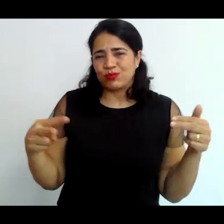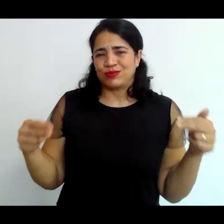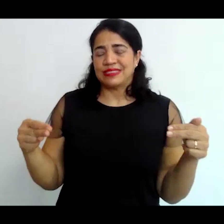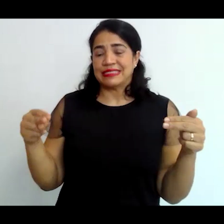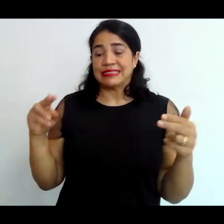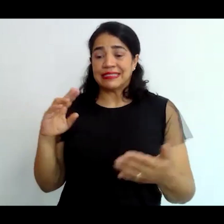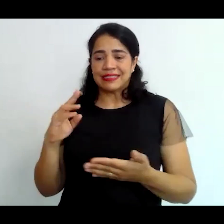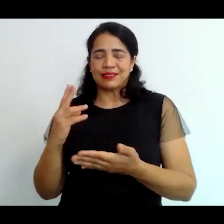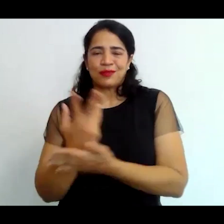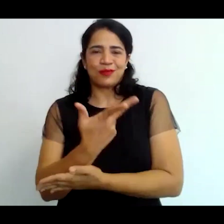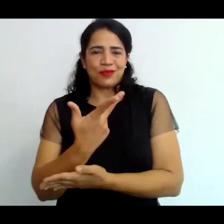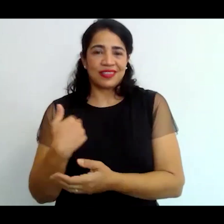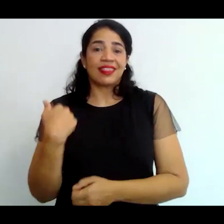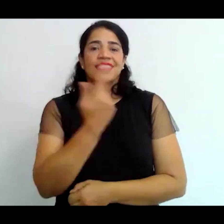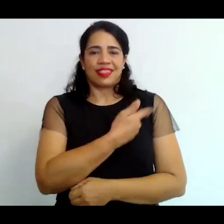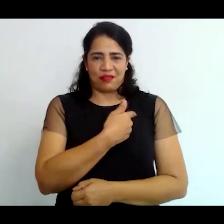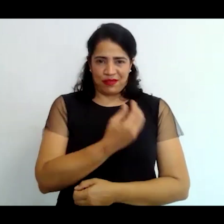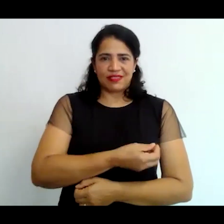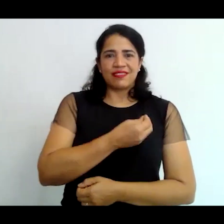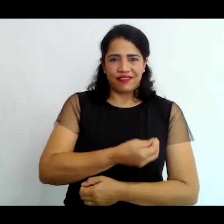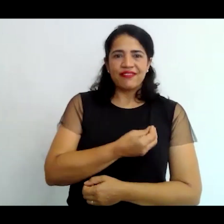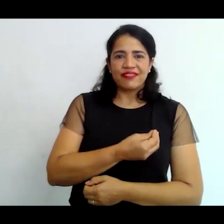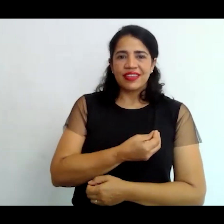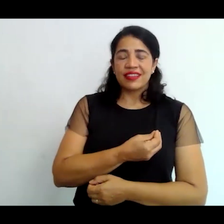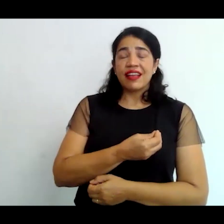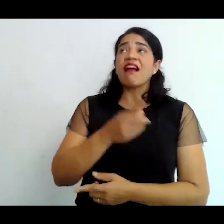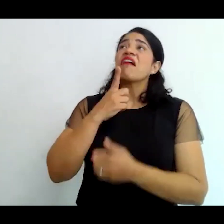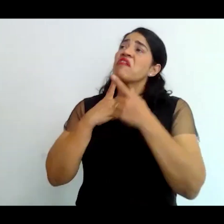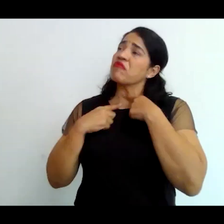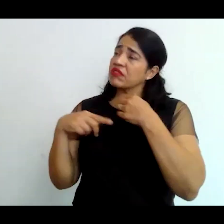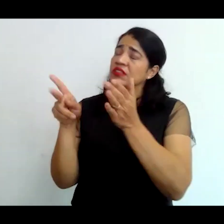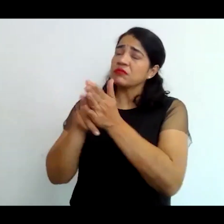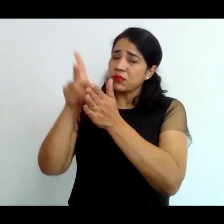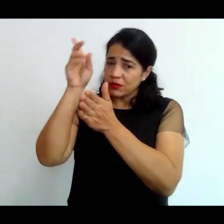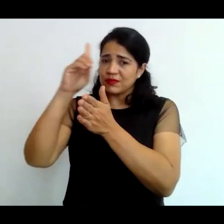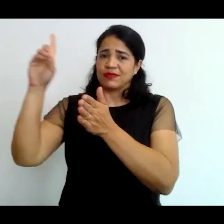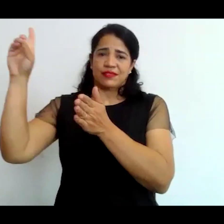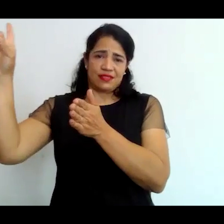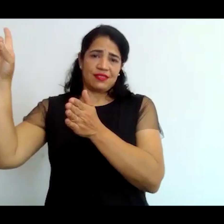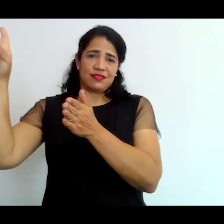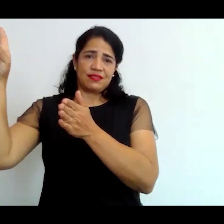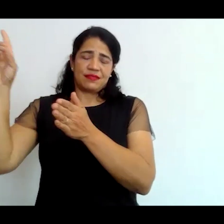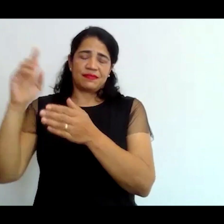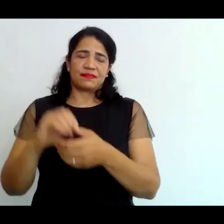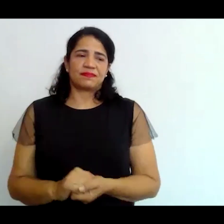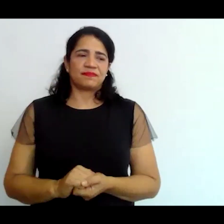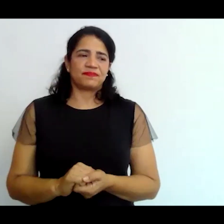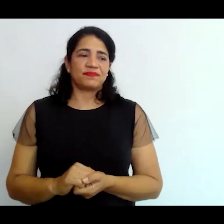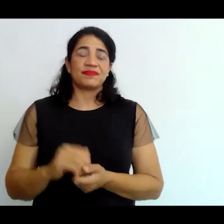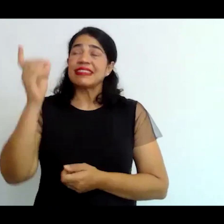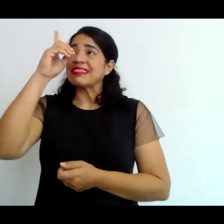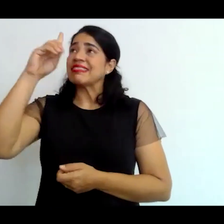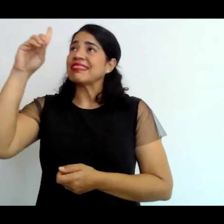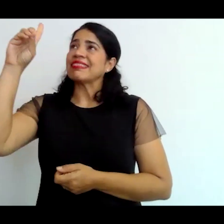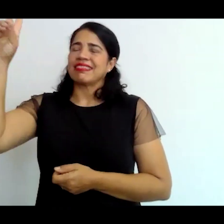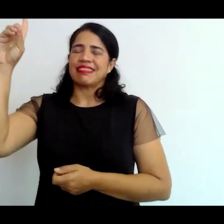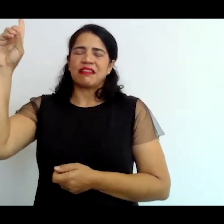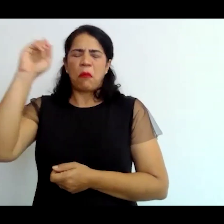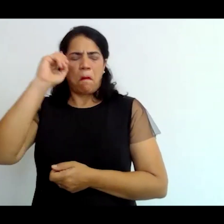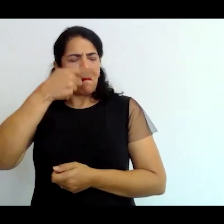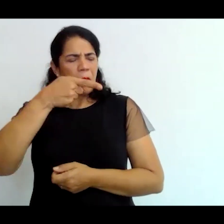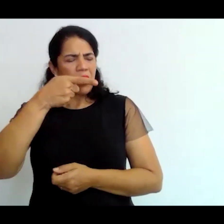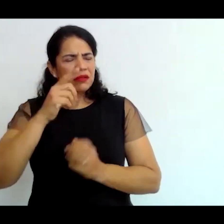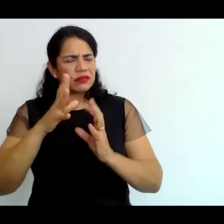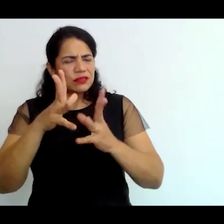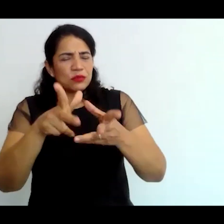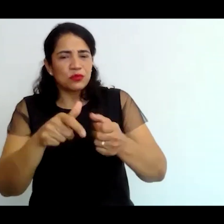né? Consideramos como infortúnios, irmãos, como azar, não é, irmãos, Deus, né? Todas as coisas cooperam para aqueles